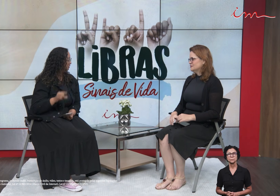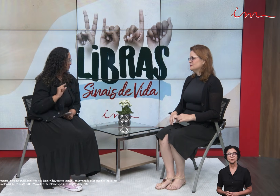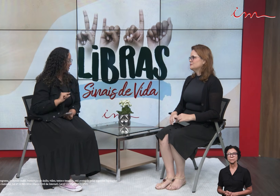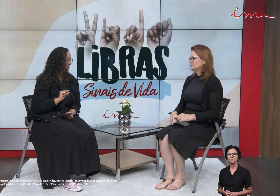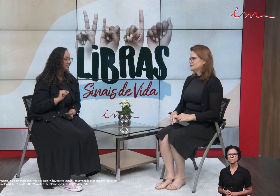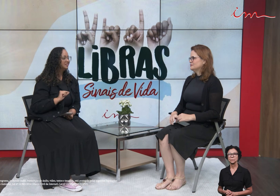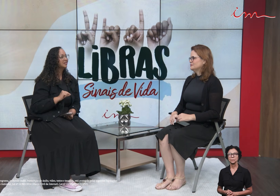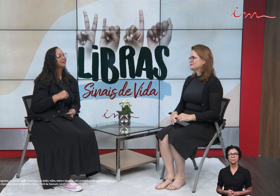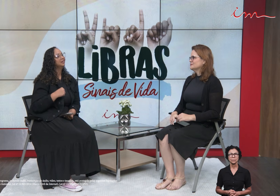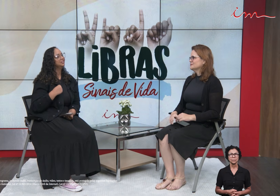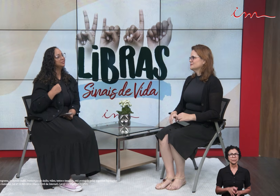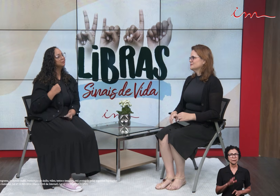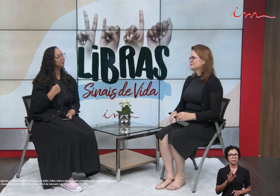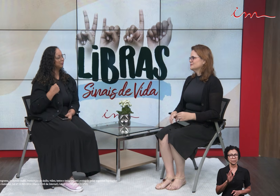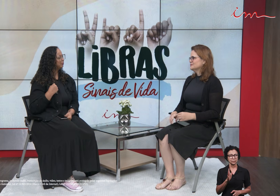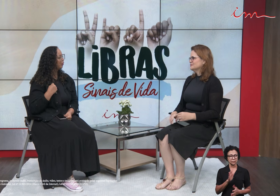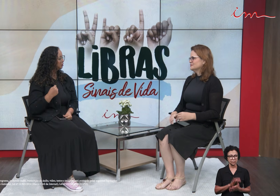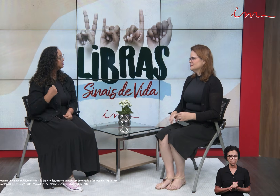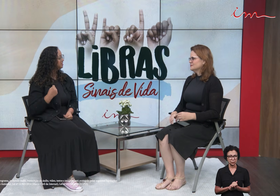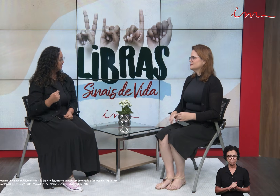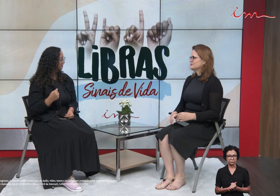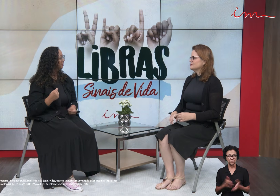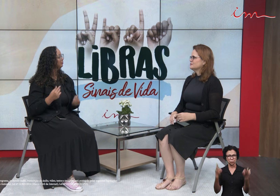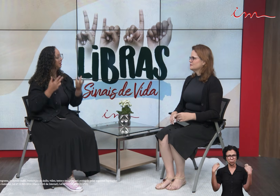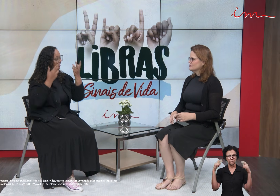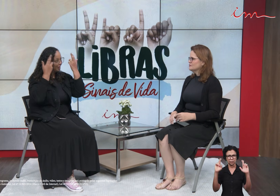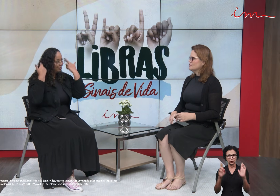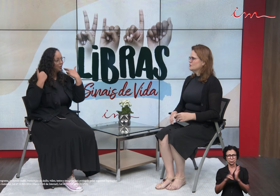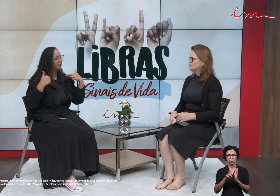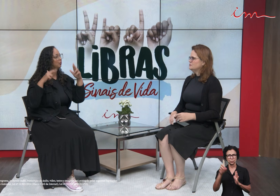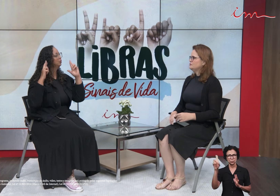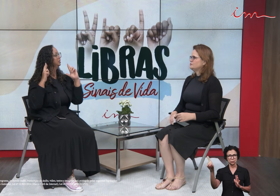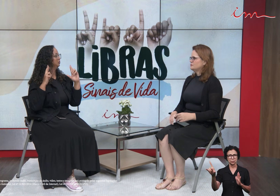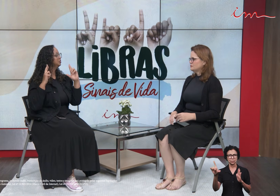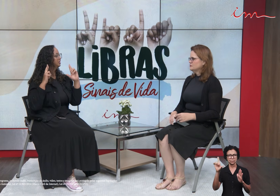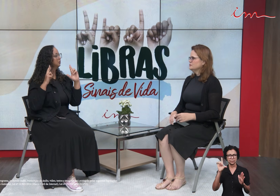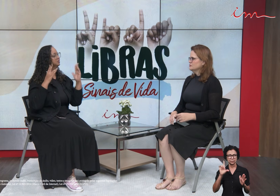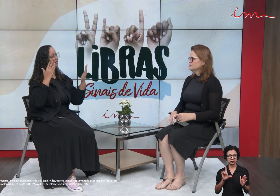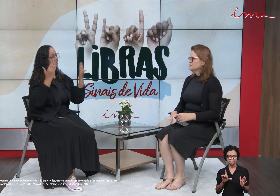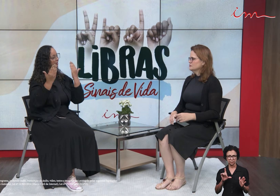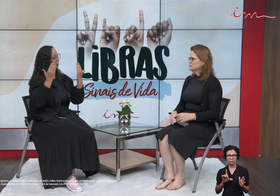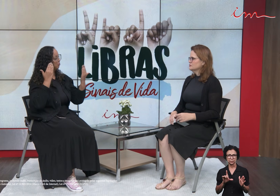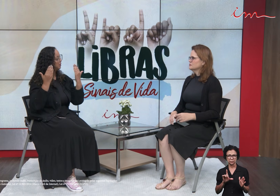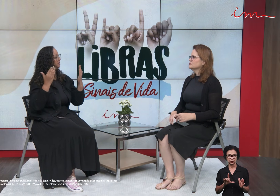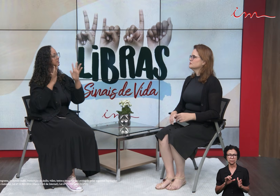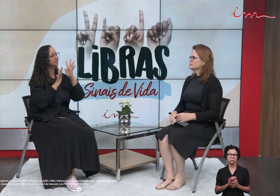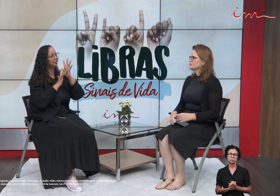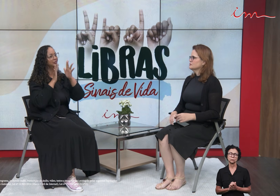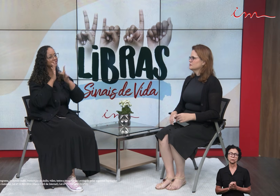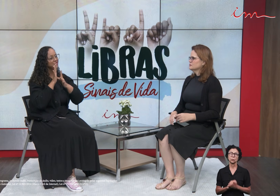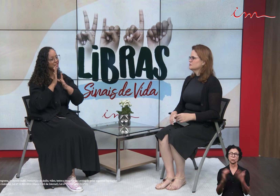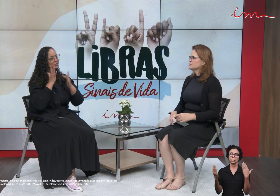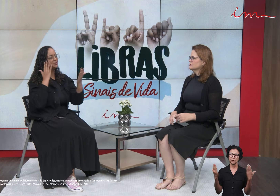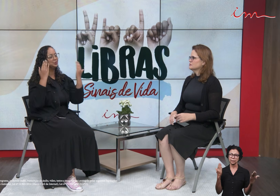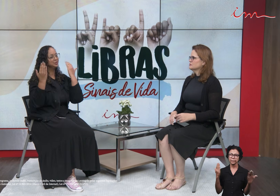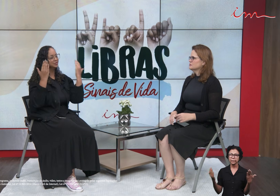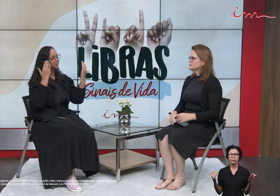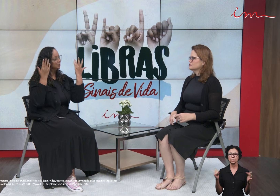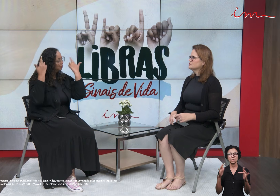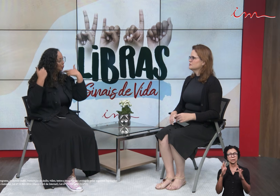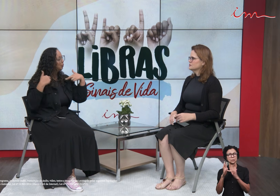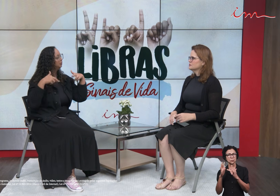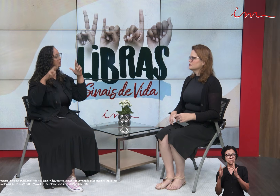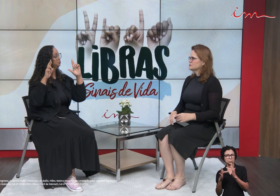de Deus antes, a gente pode sim, né, falar que ao Cordeiro de Deus, né, a comparação de